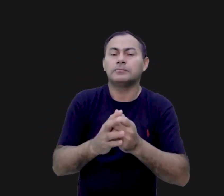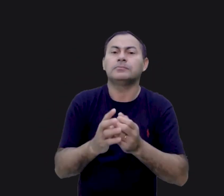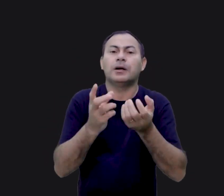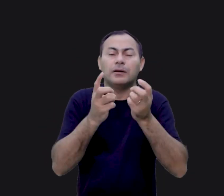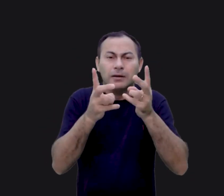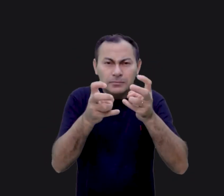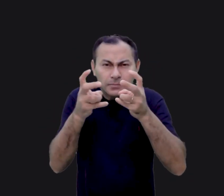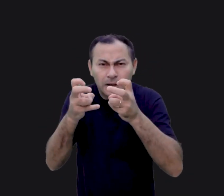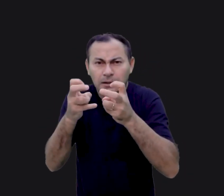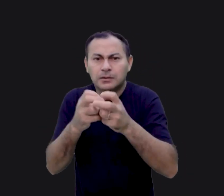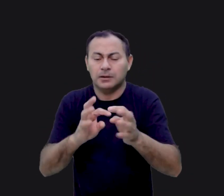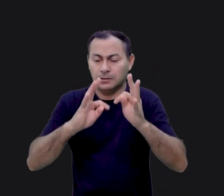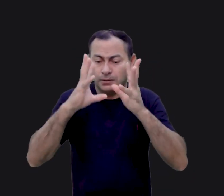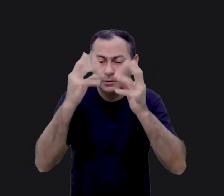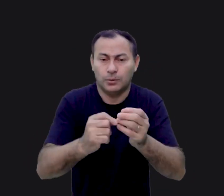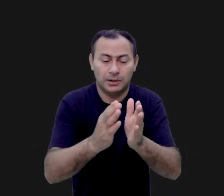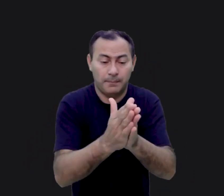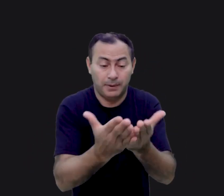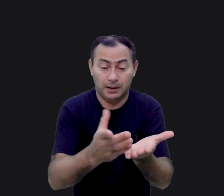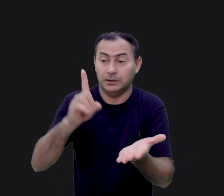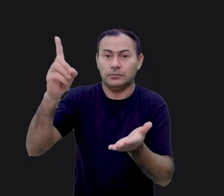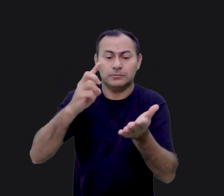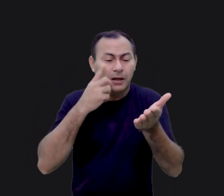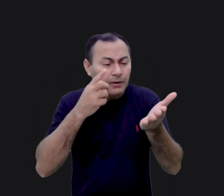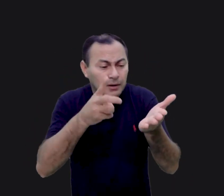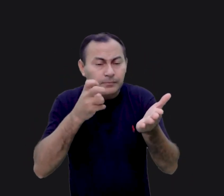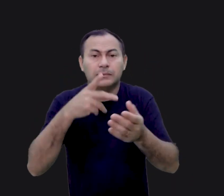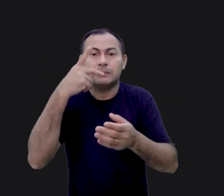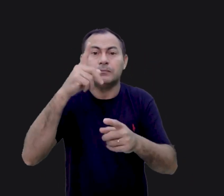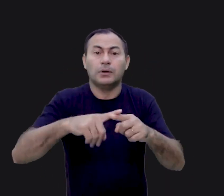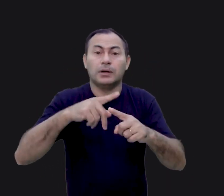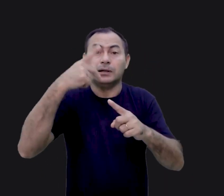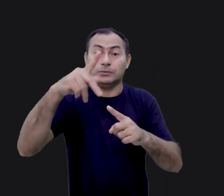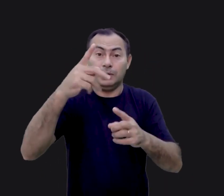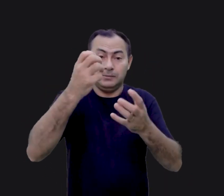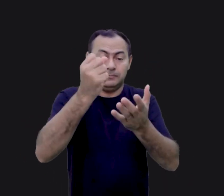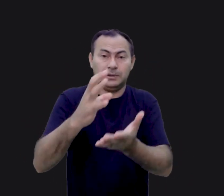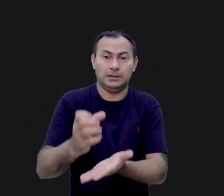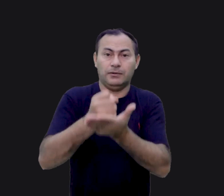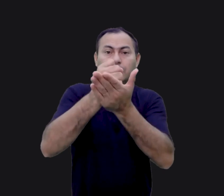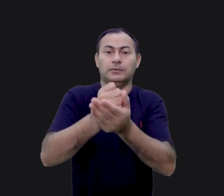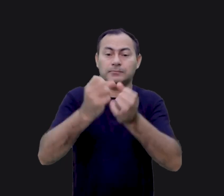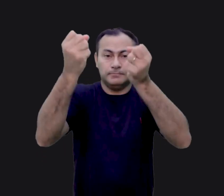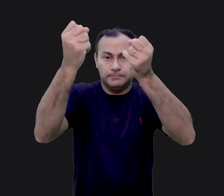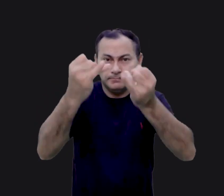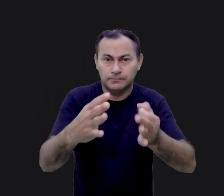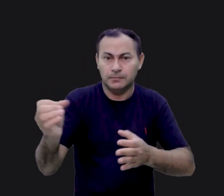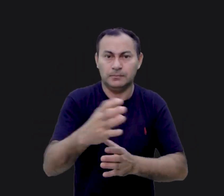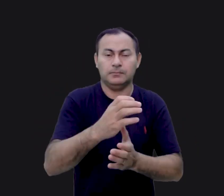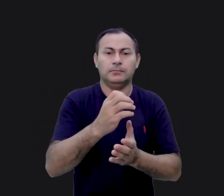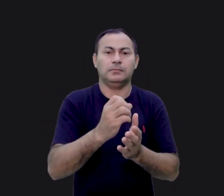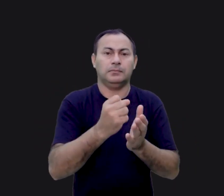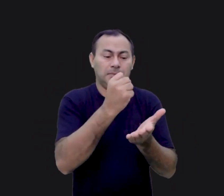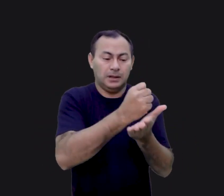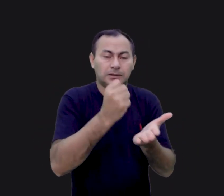Procure observá-lo em toda a escritura porque a sua salvação é explicada no Novo Testamento baseada nesse